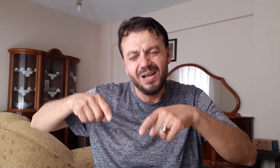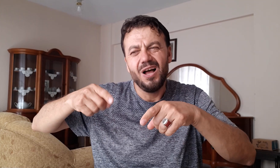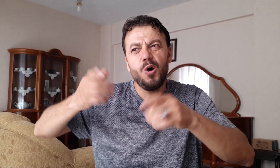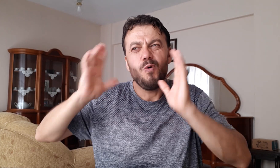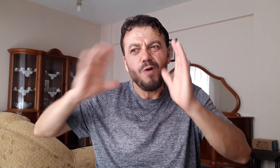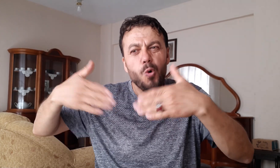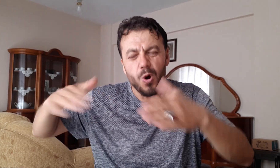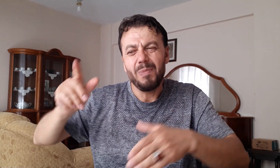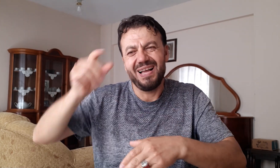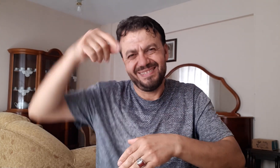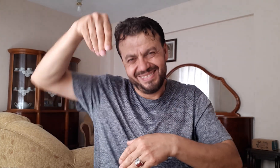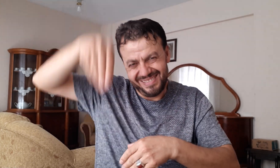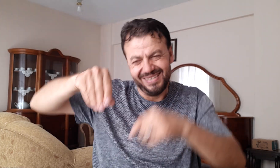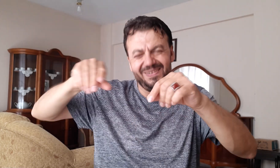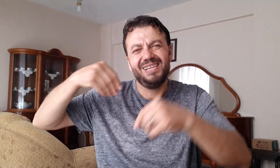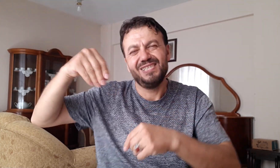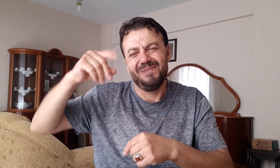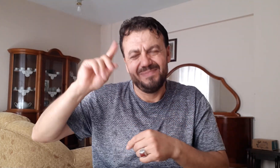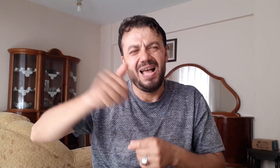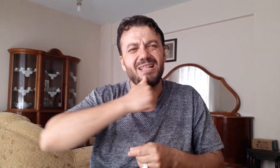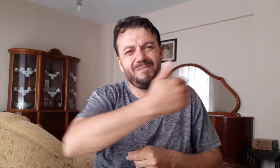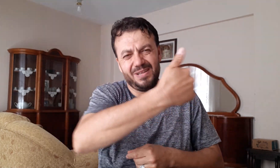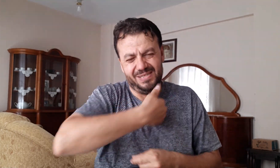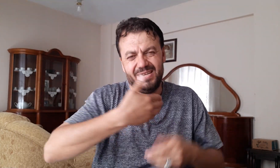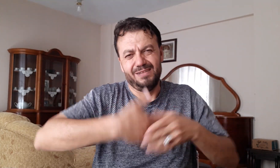Anlatmışlar sonra başından geçenleri.